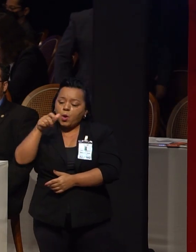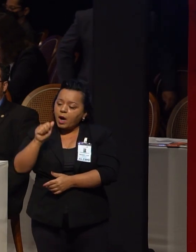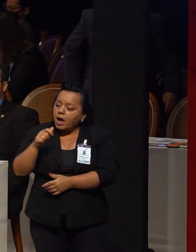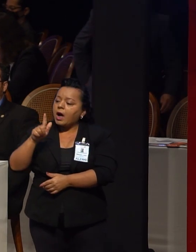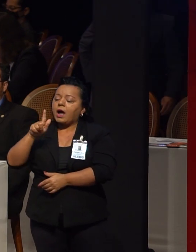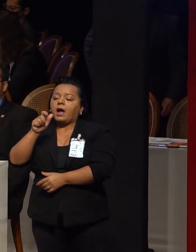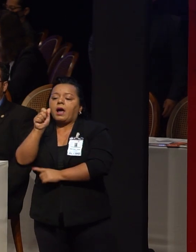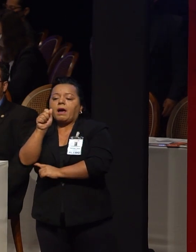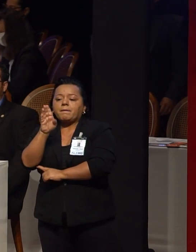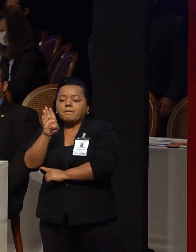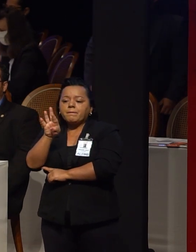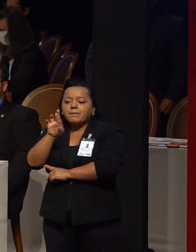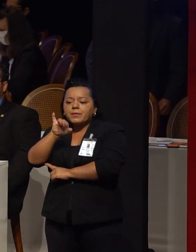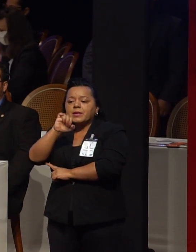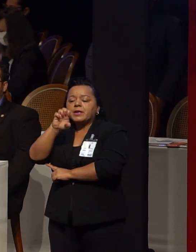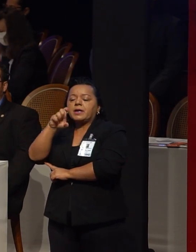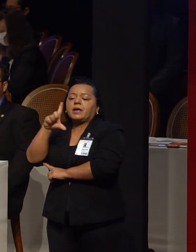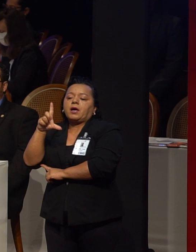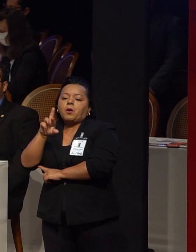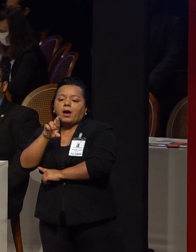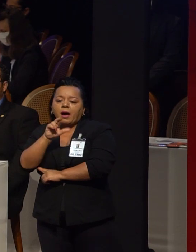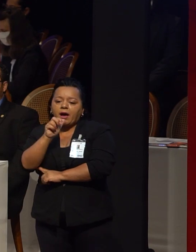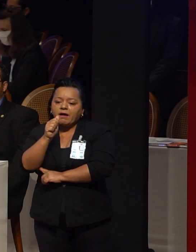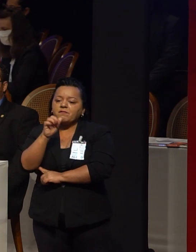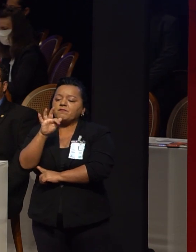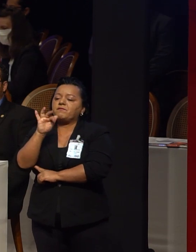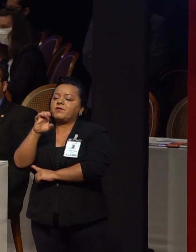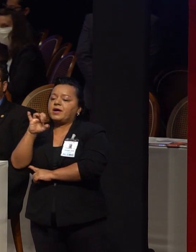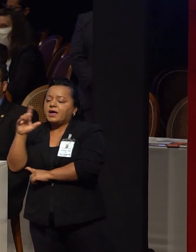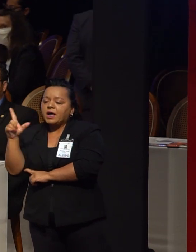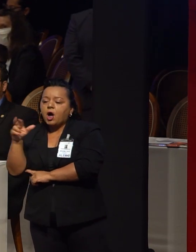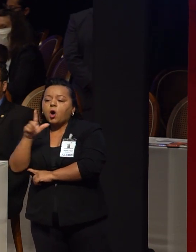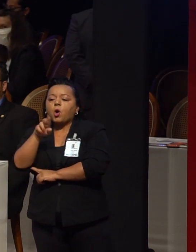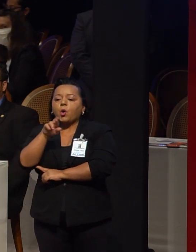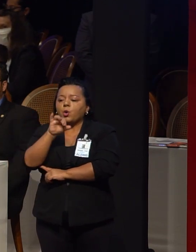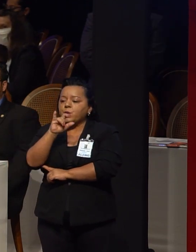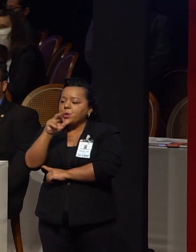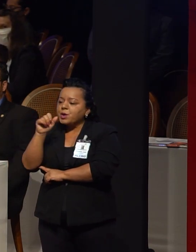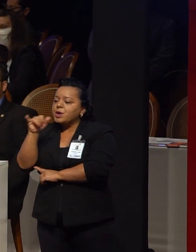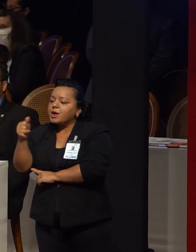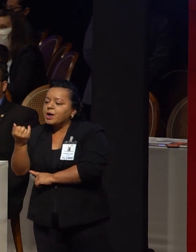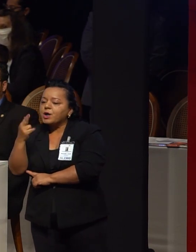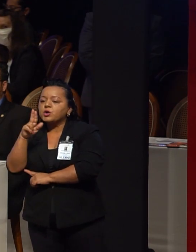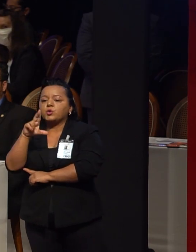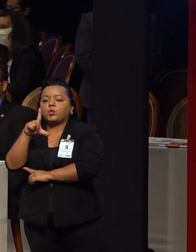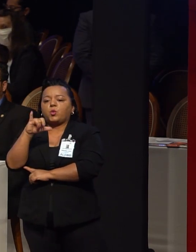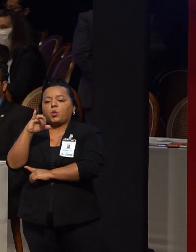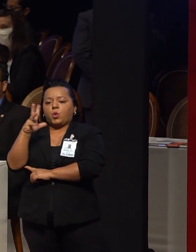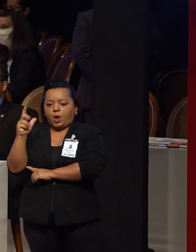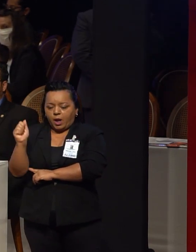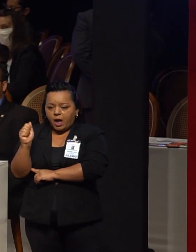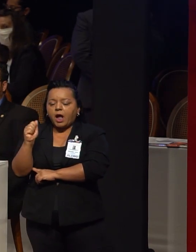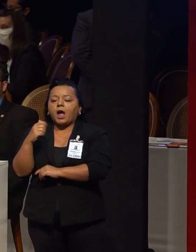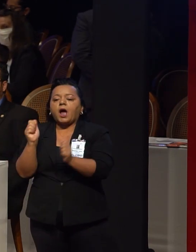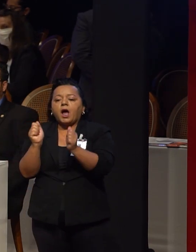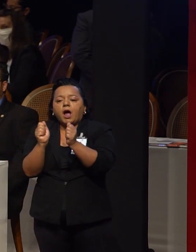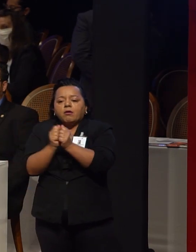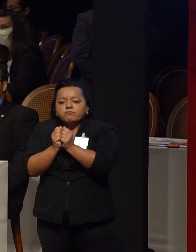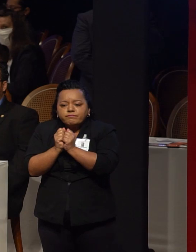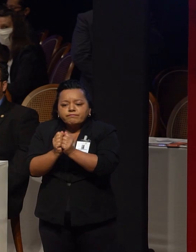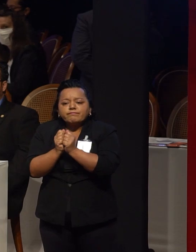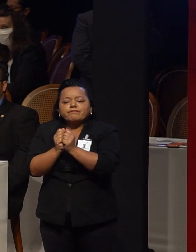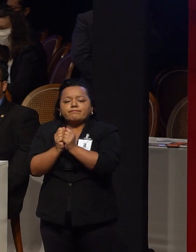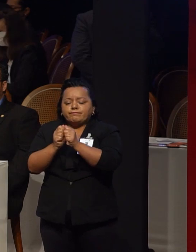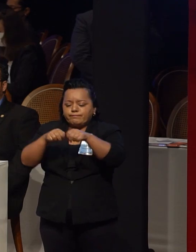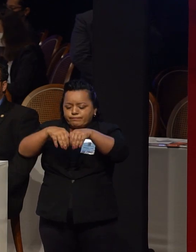o Rafael Rocha, o Rodrigo e a Júlia Rocha. Nós ficamos na mesma